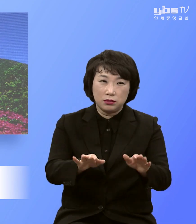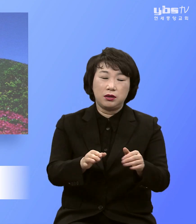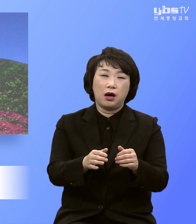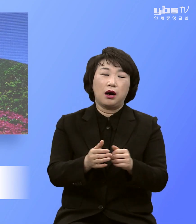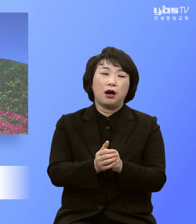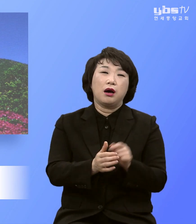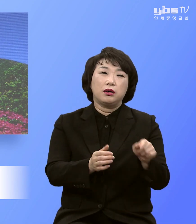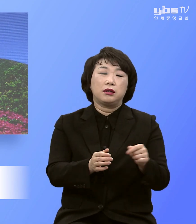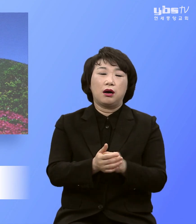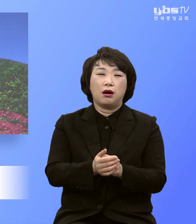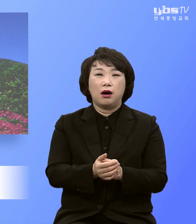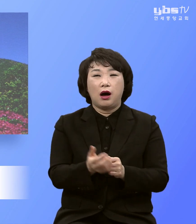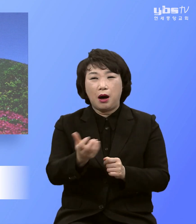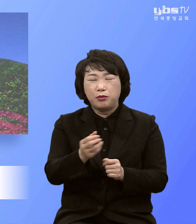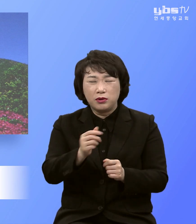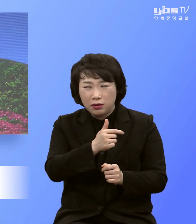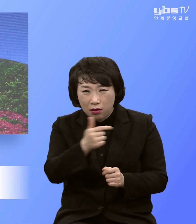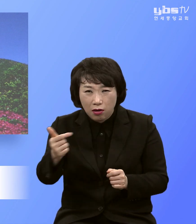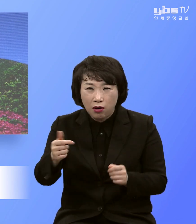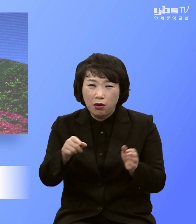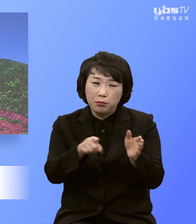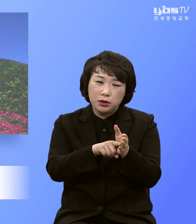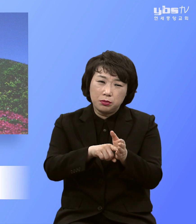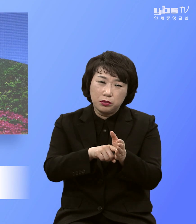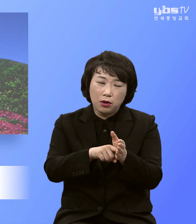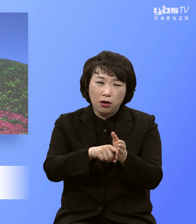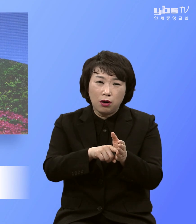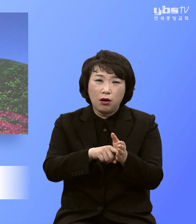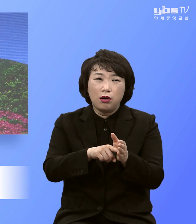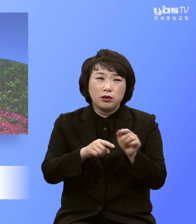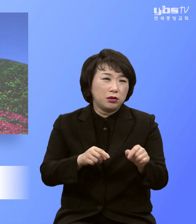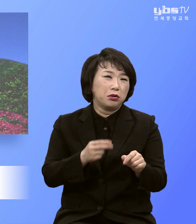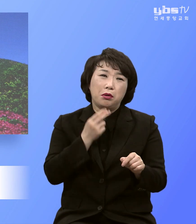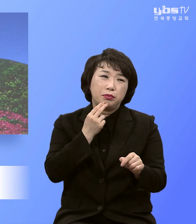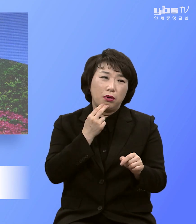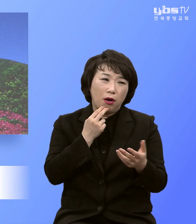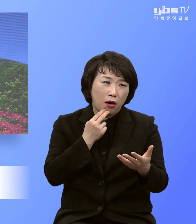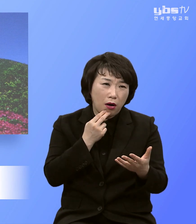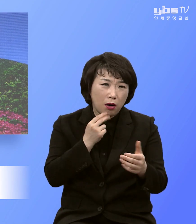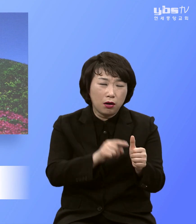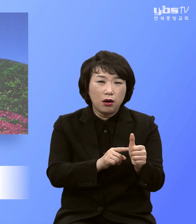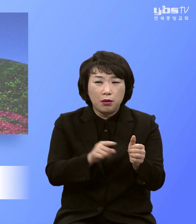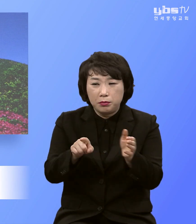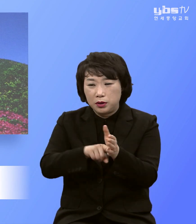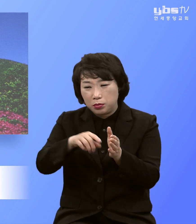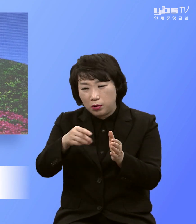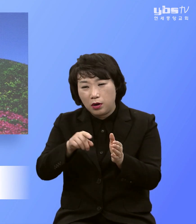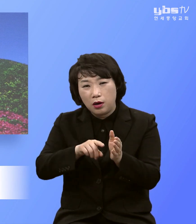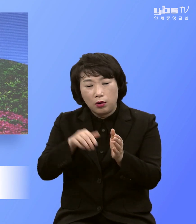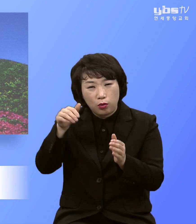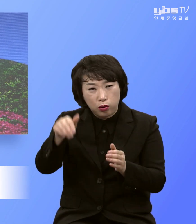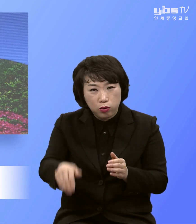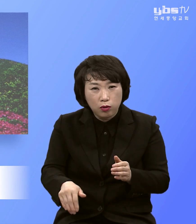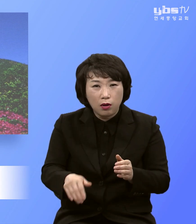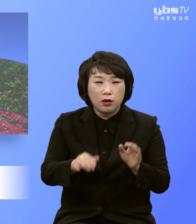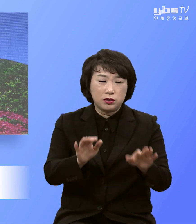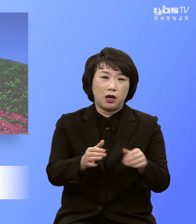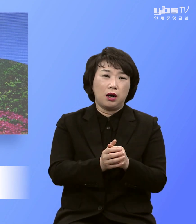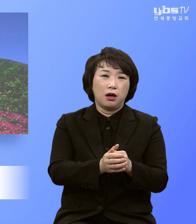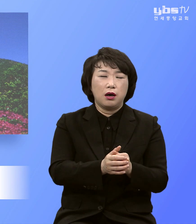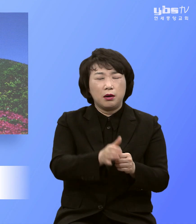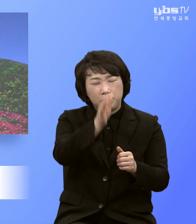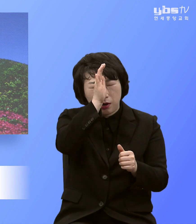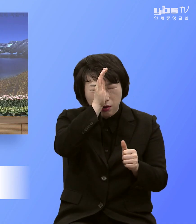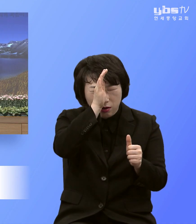시달림보다 믿음이 더 커야 되는데, 시달림이 크니까 믿음은 가라앉고 시달림이 나를 지배한다